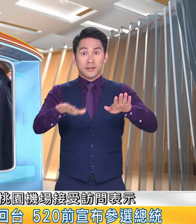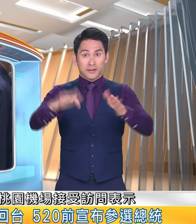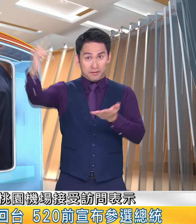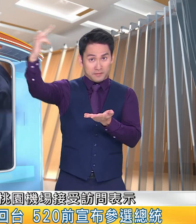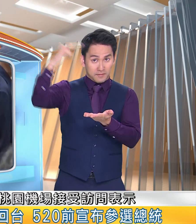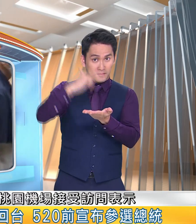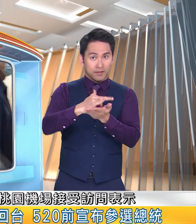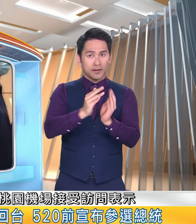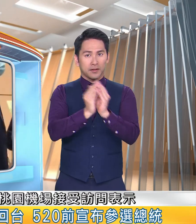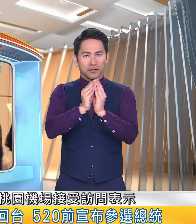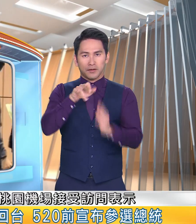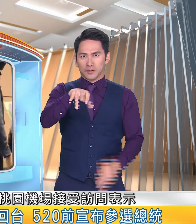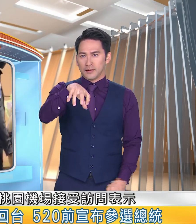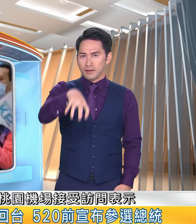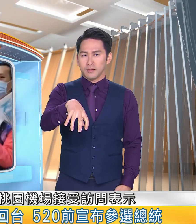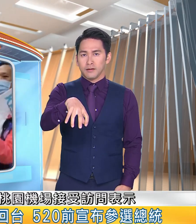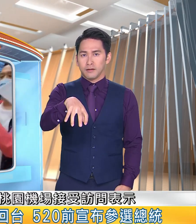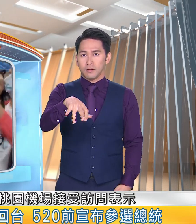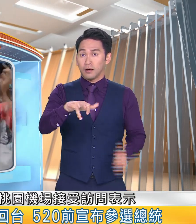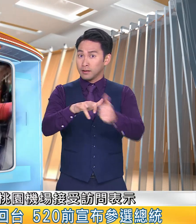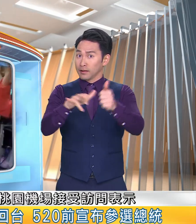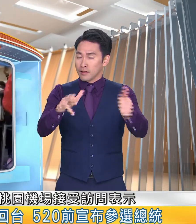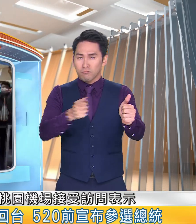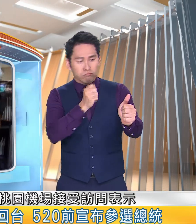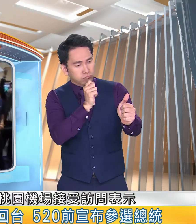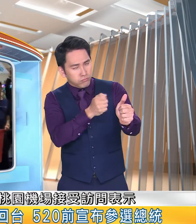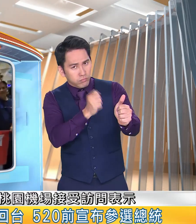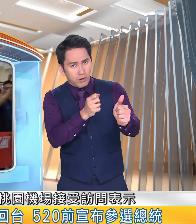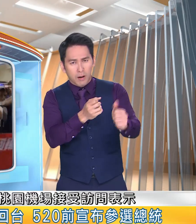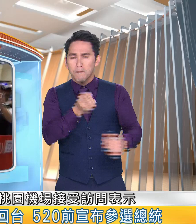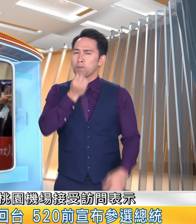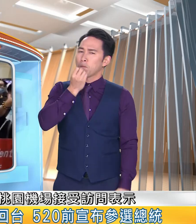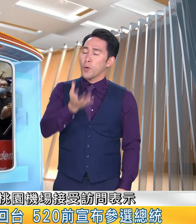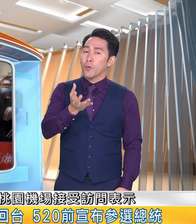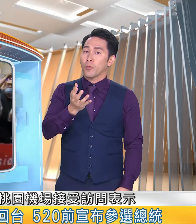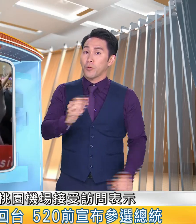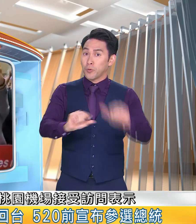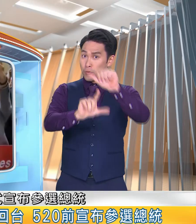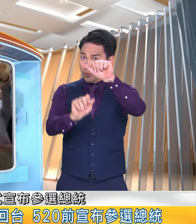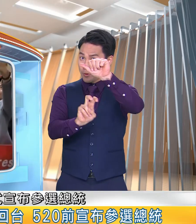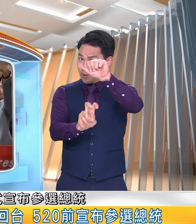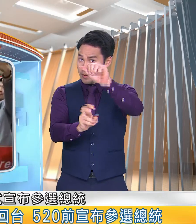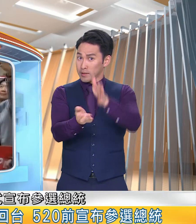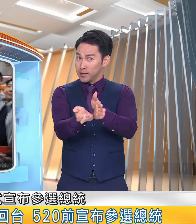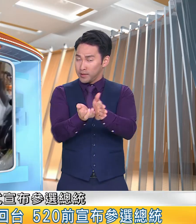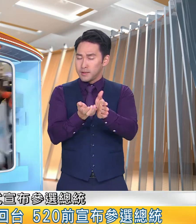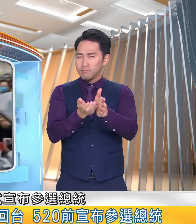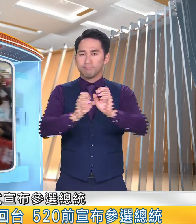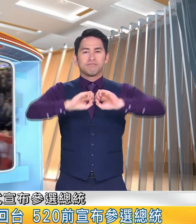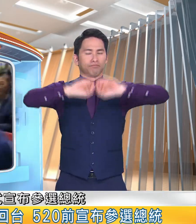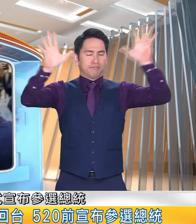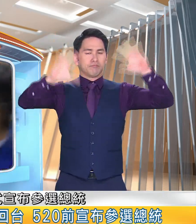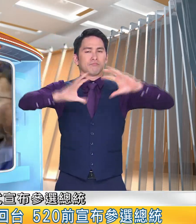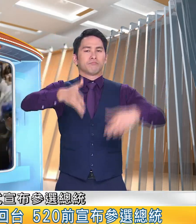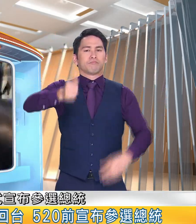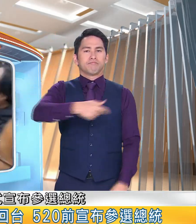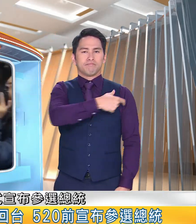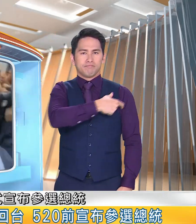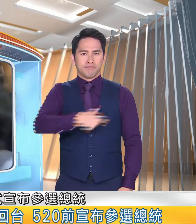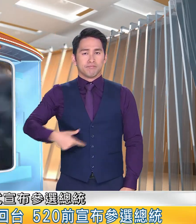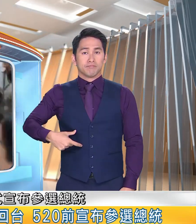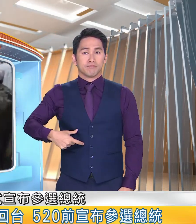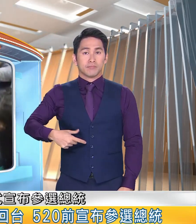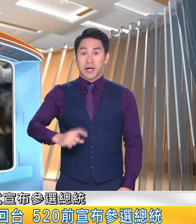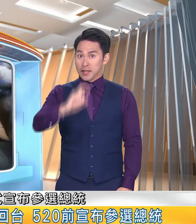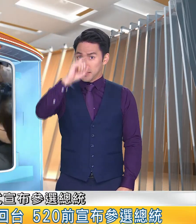湾，在桃园机场接受访问表示，520之前就会正式宣布